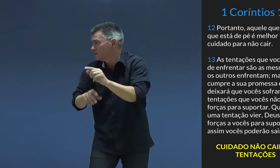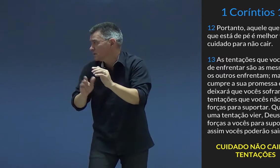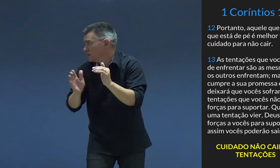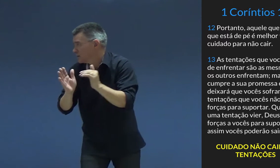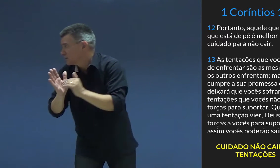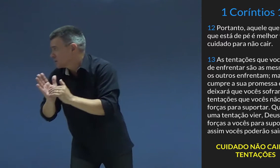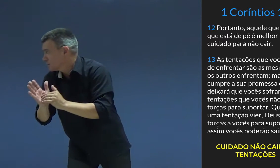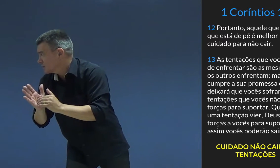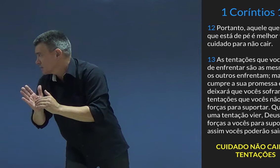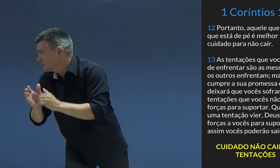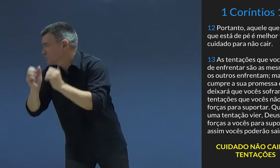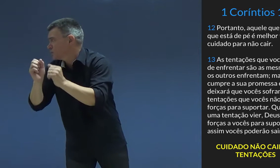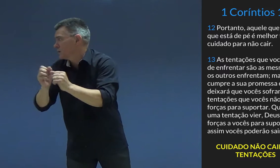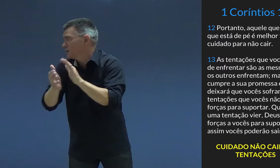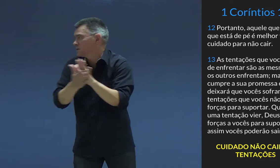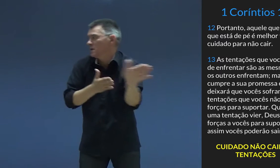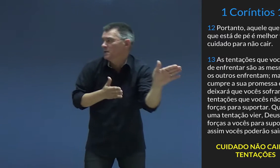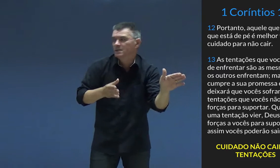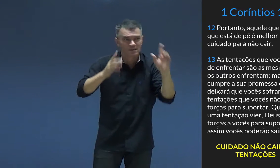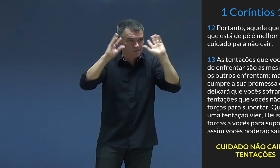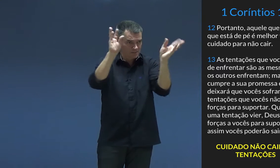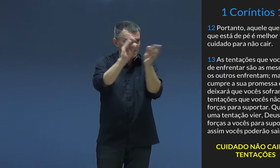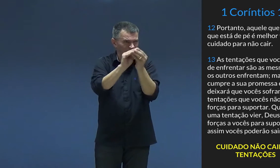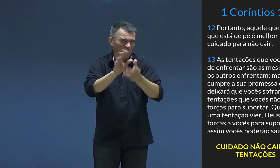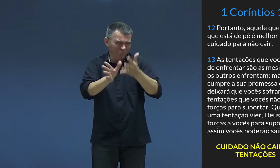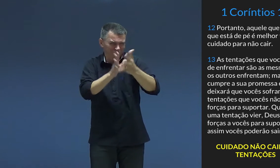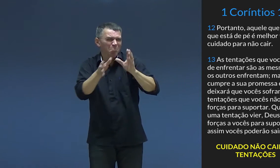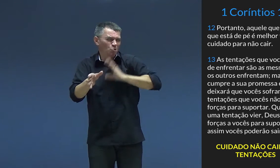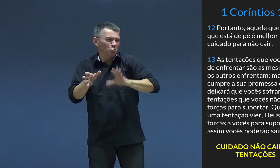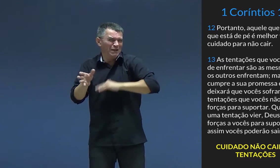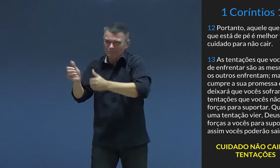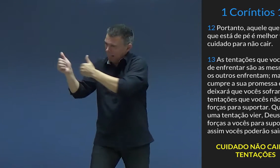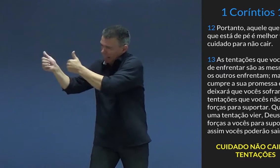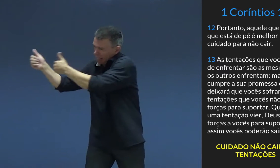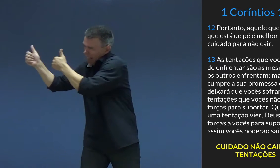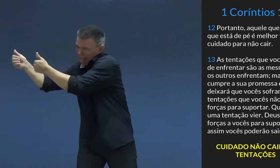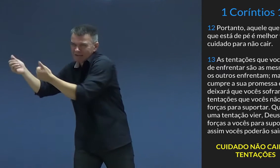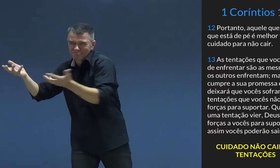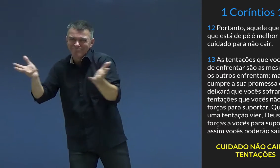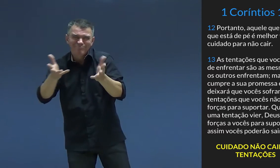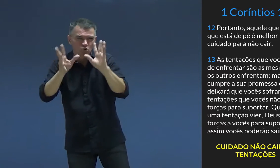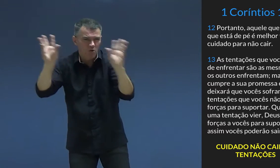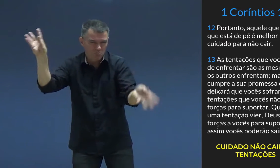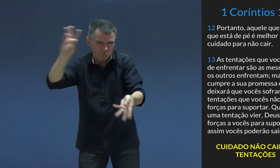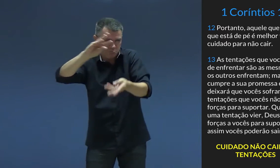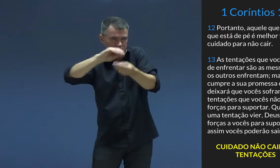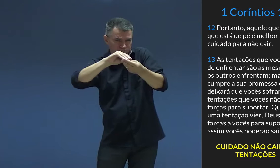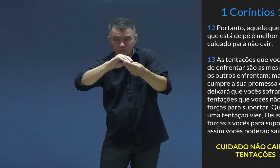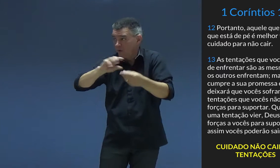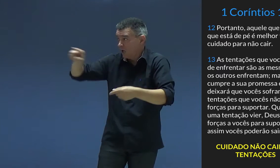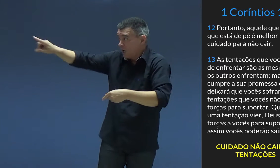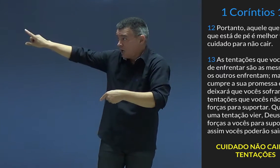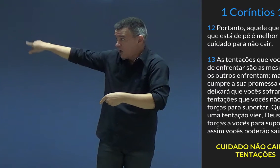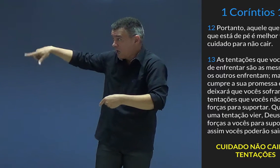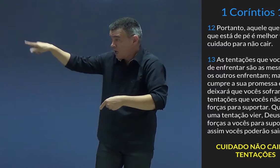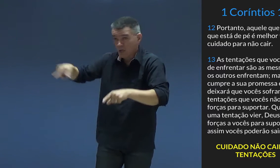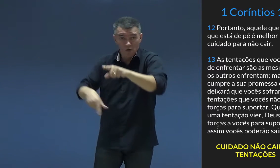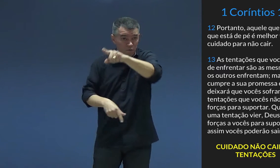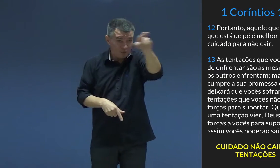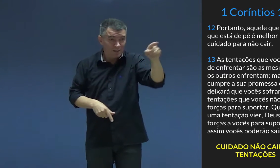suportá-la, e assim vocês poderão sair dela. Né? Então ali está em português, né? Então